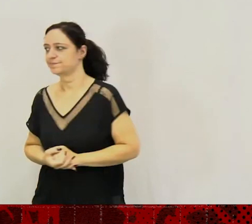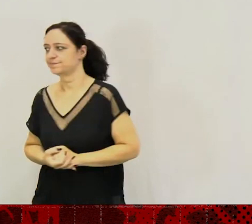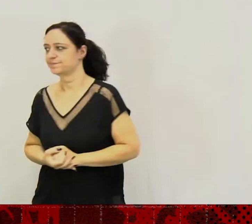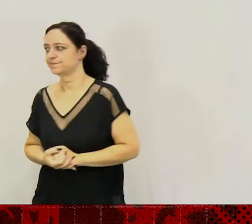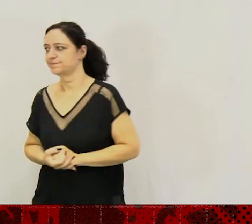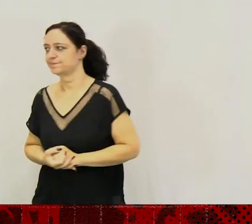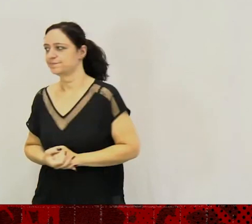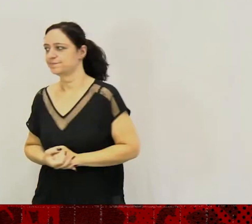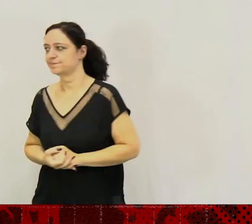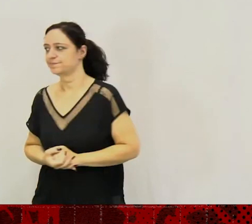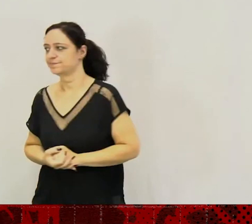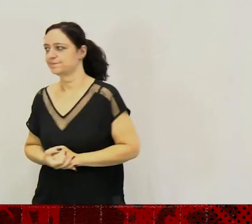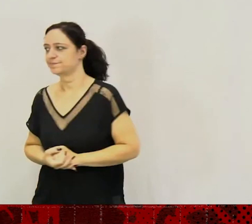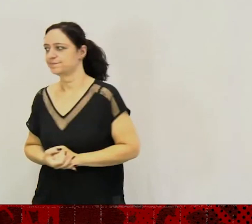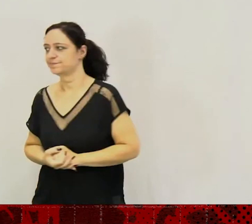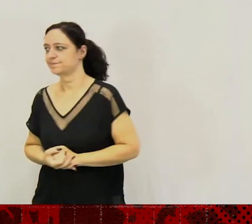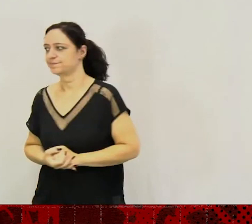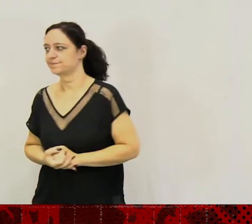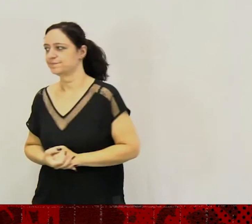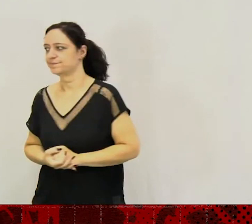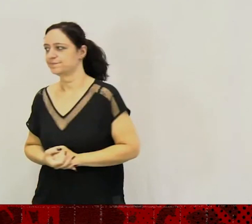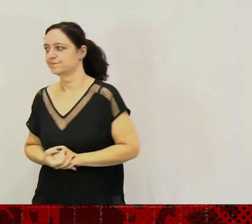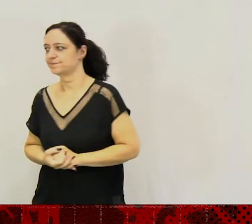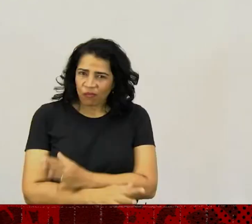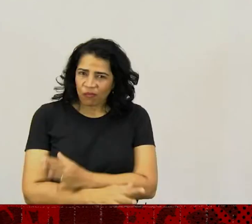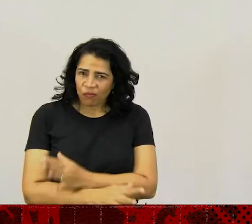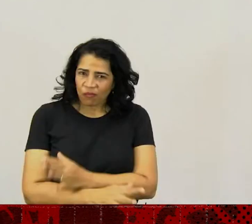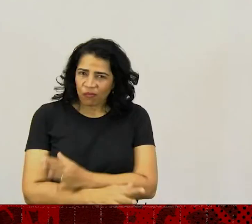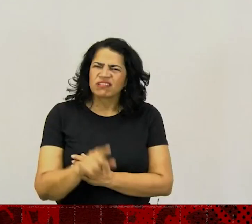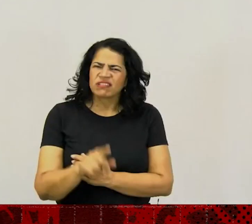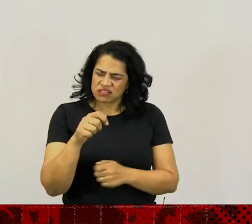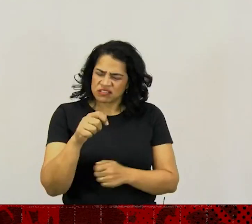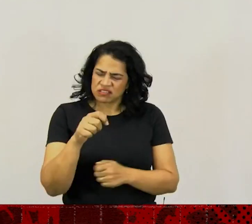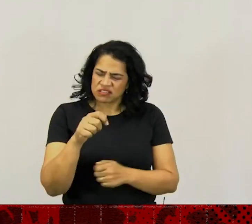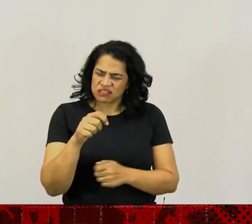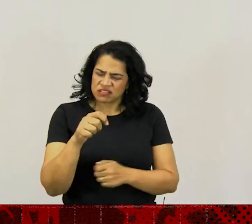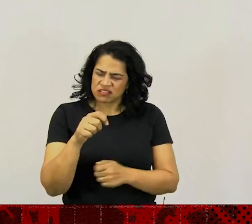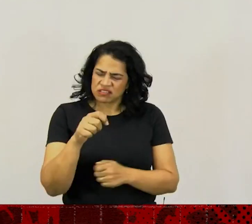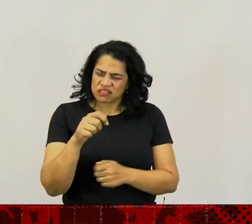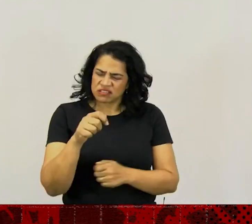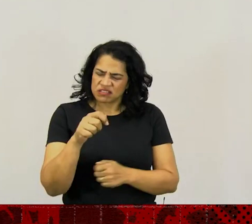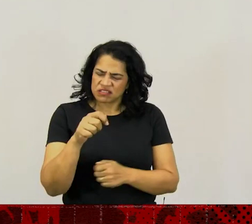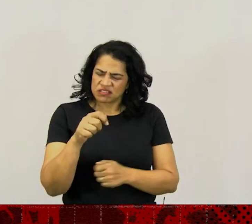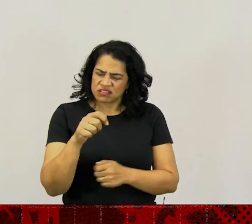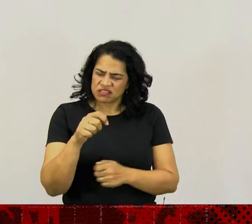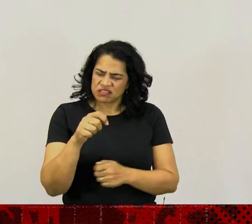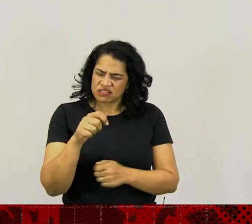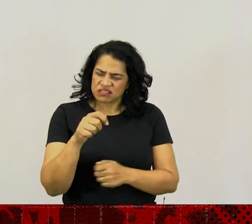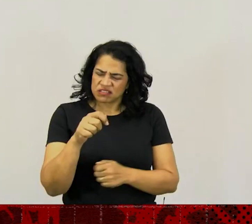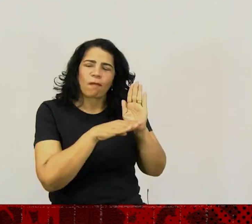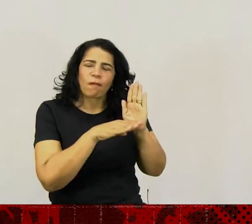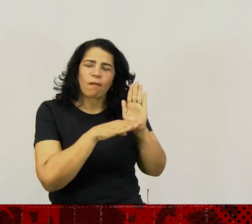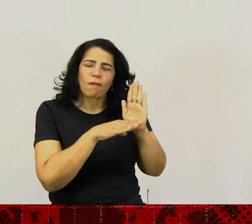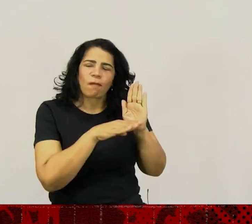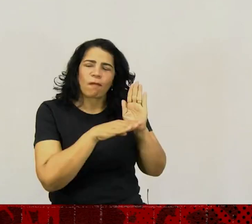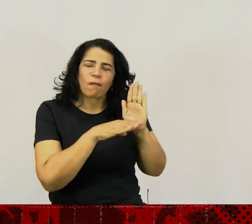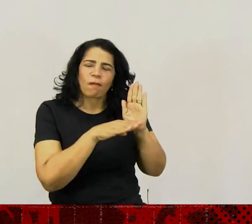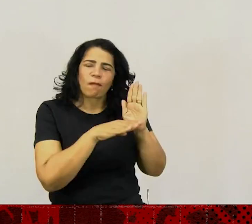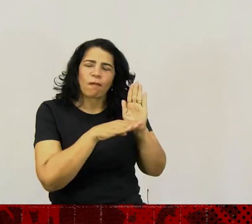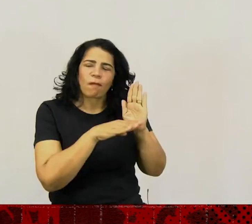lista pronta. Ó, você precisa fazer isso, você precisa fazer aquilo. Lá fui eu arrumar tudo, tirar. E aí nós hospedamos